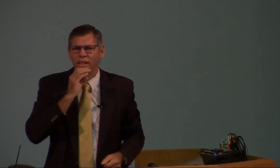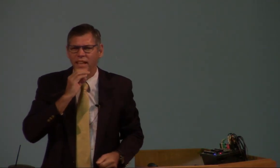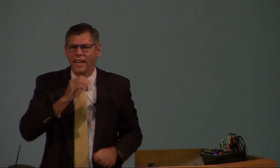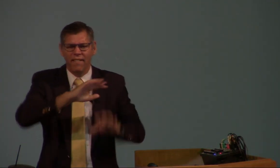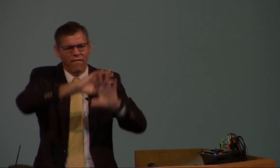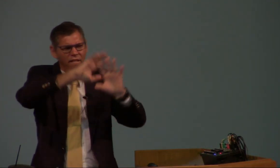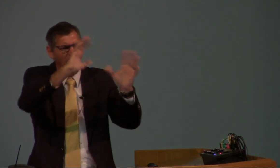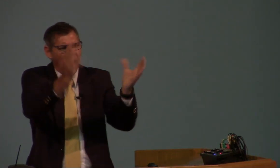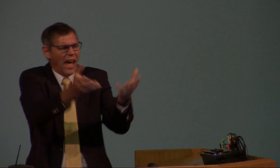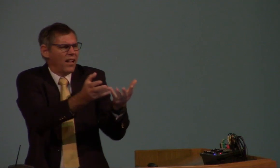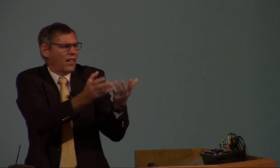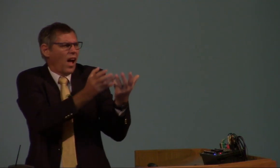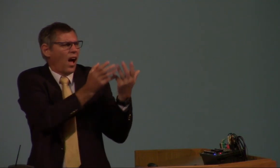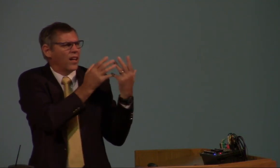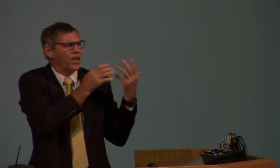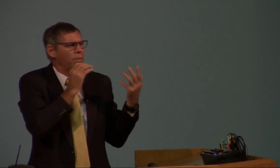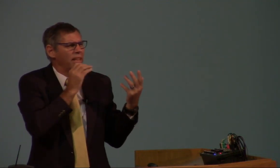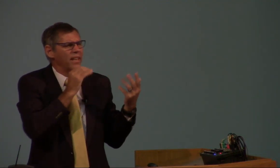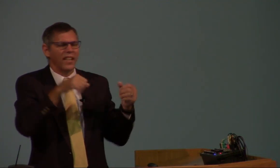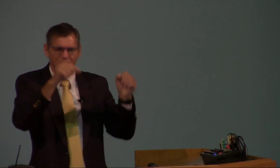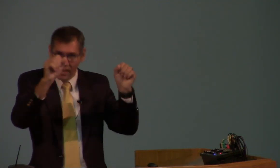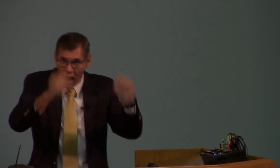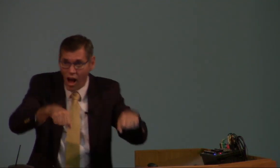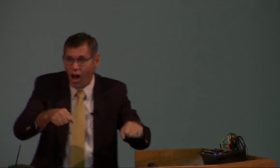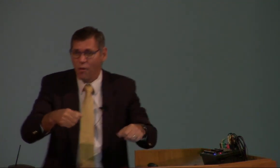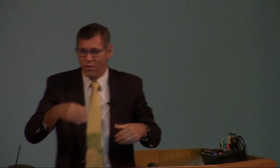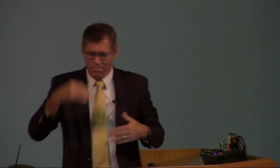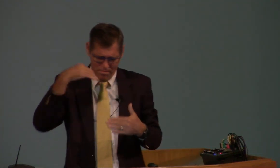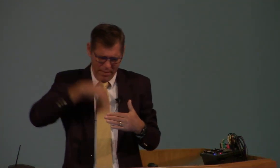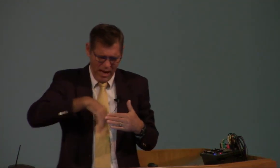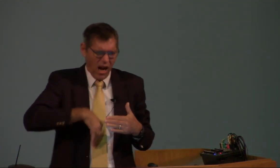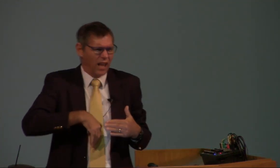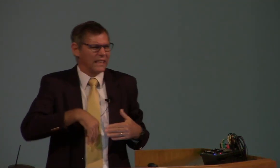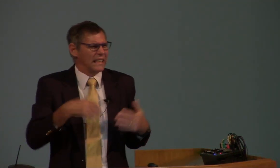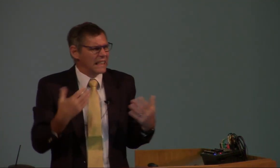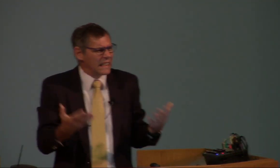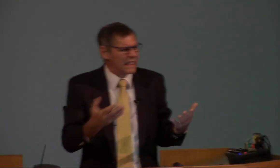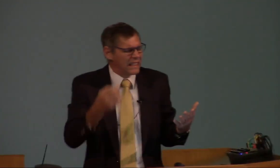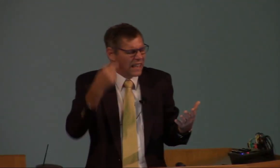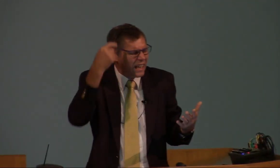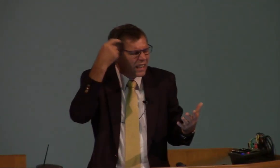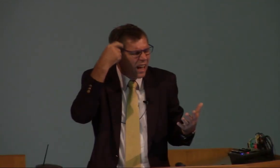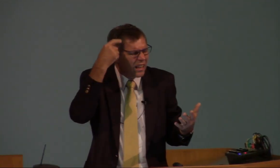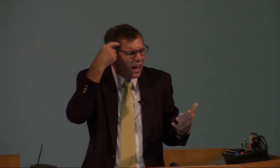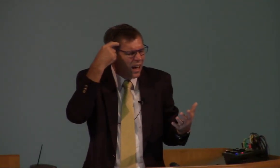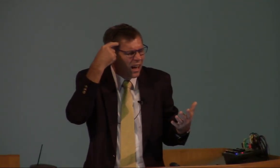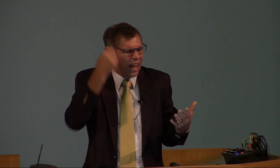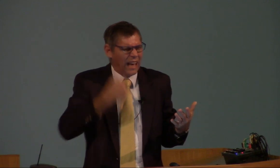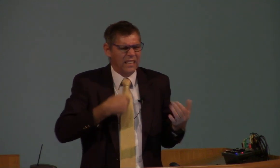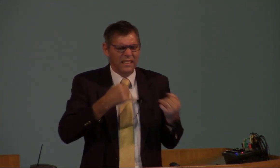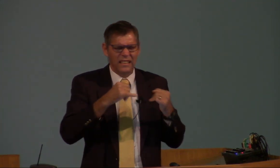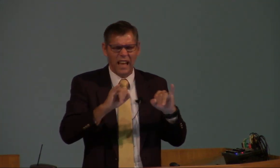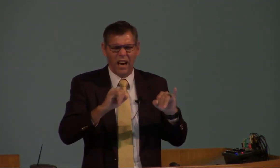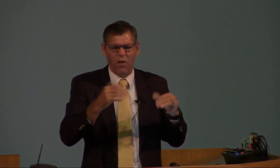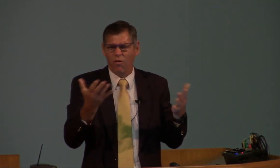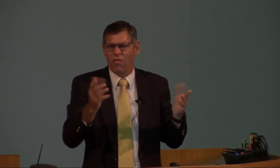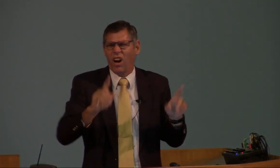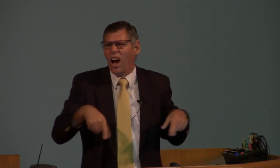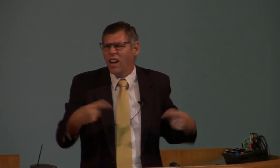Beteken wêreld agter, beteken ja, binnekant, ek dink ek is sleg of kan nie